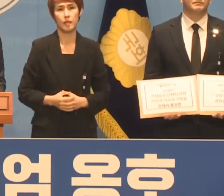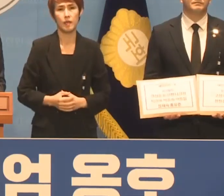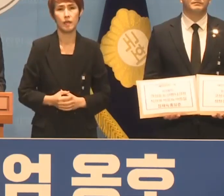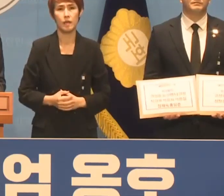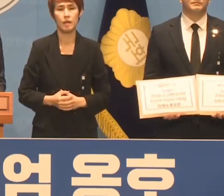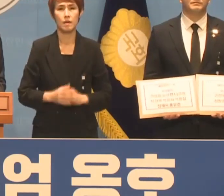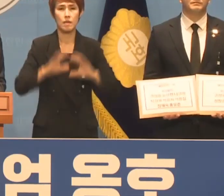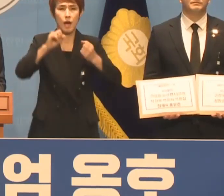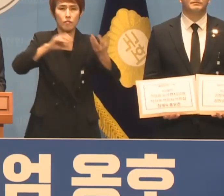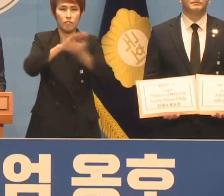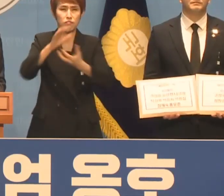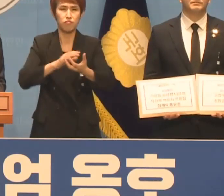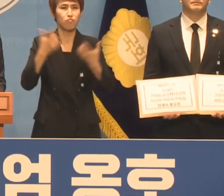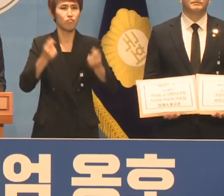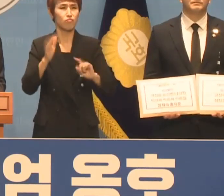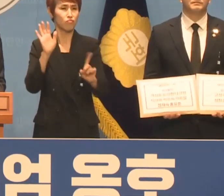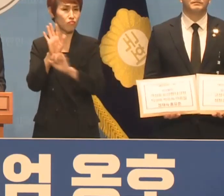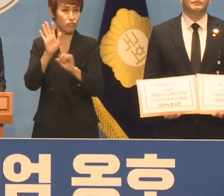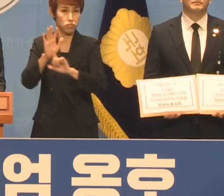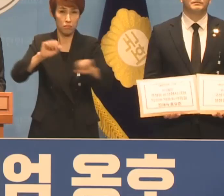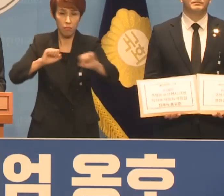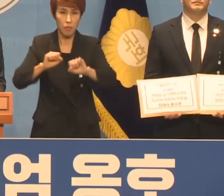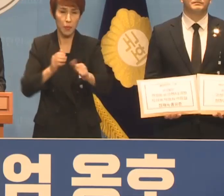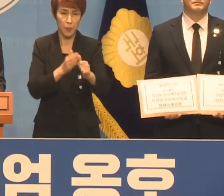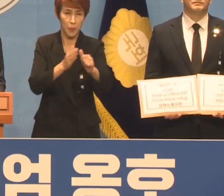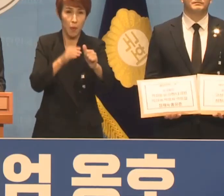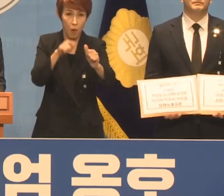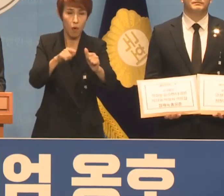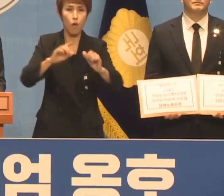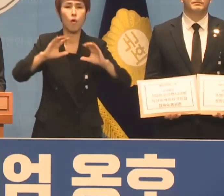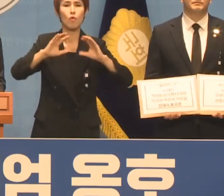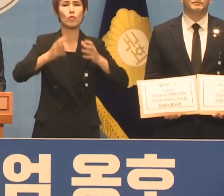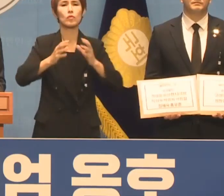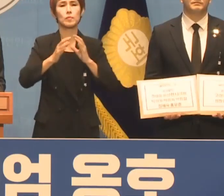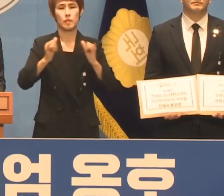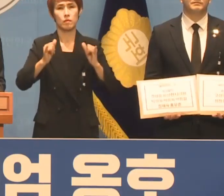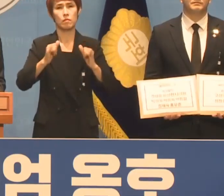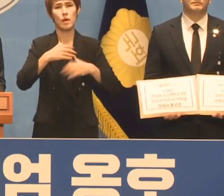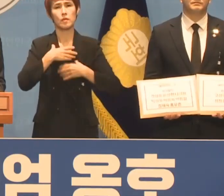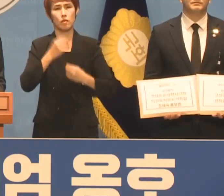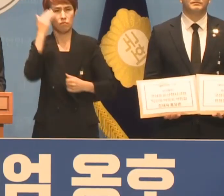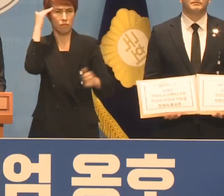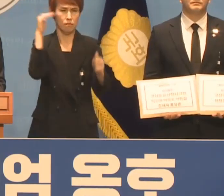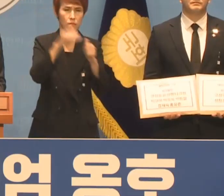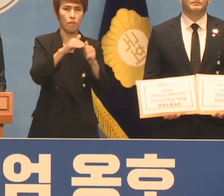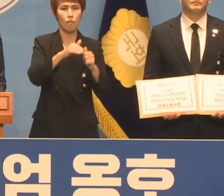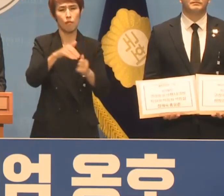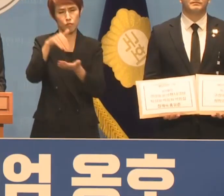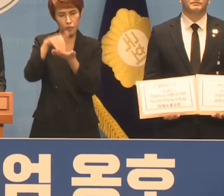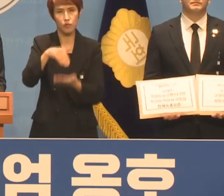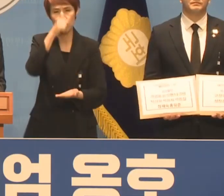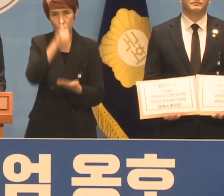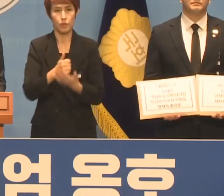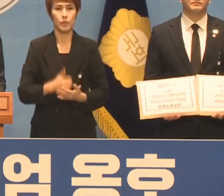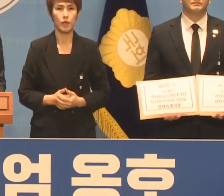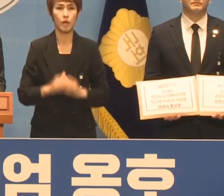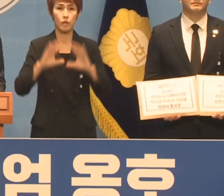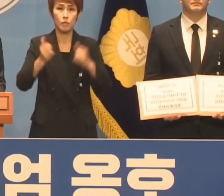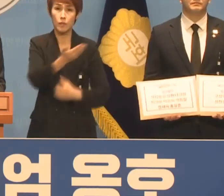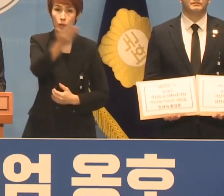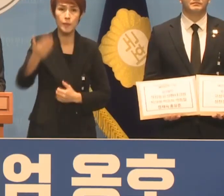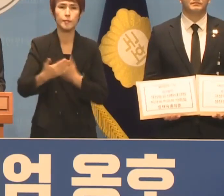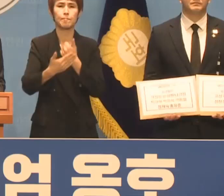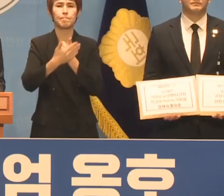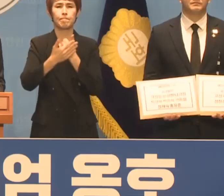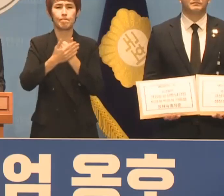선전 선동은 국가와 국민의 안전을 위협하는 중대한 범죄입니다. 이에 국민 여러분의 협조와